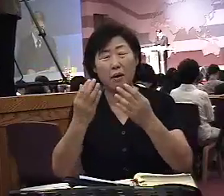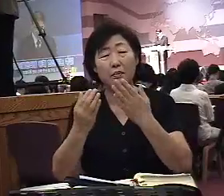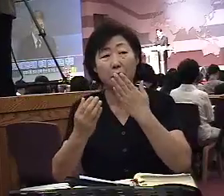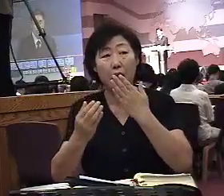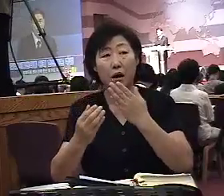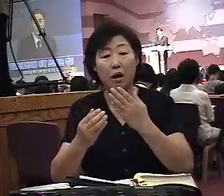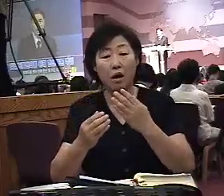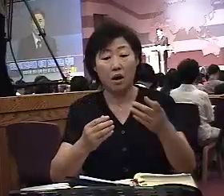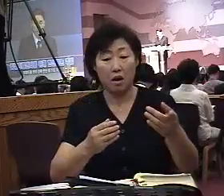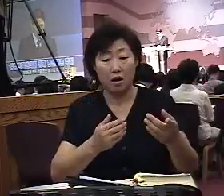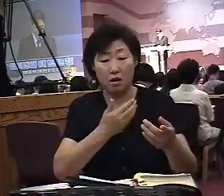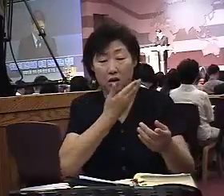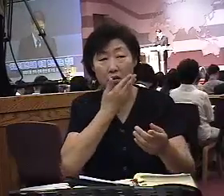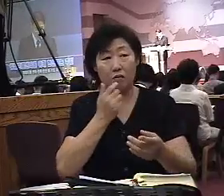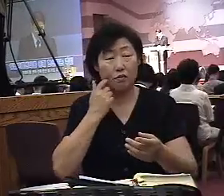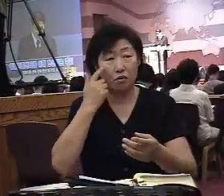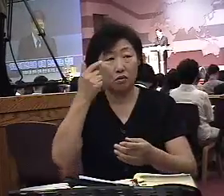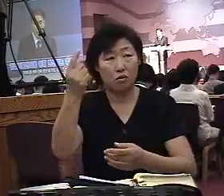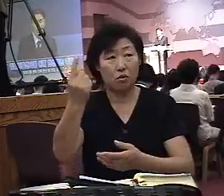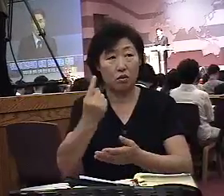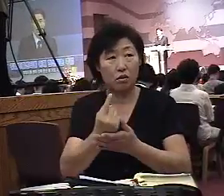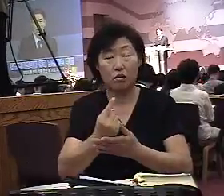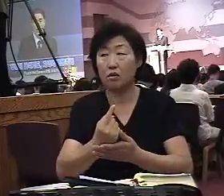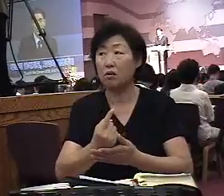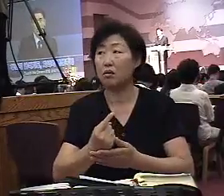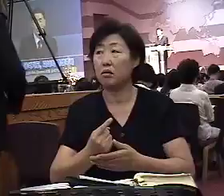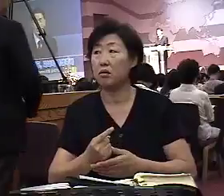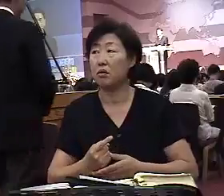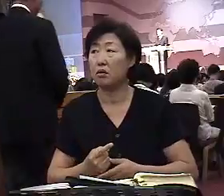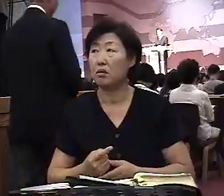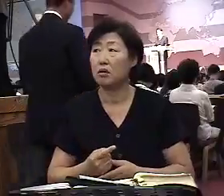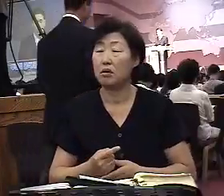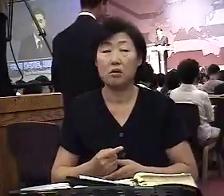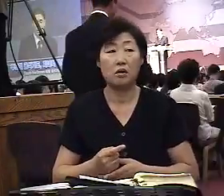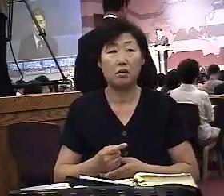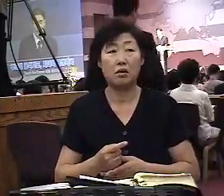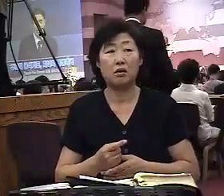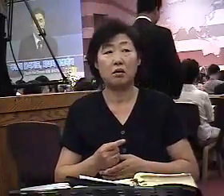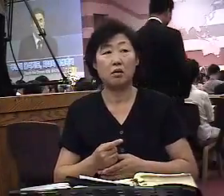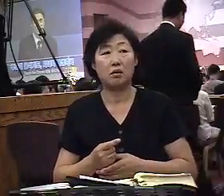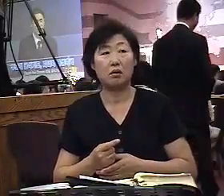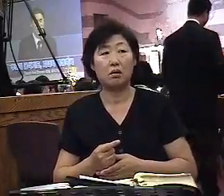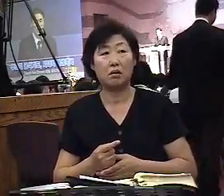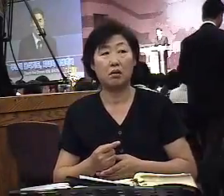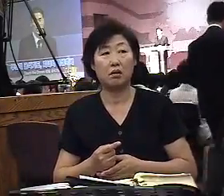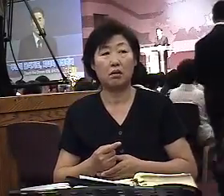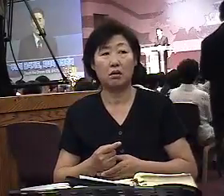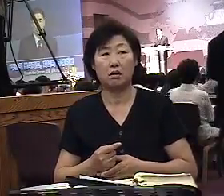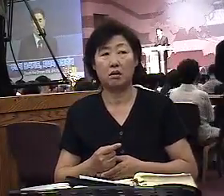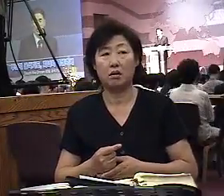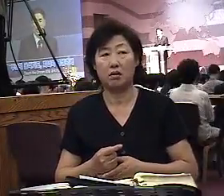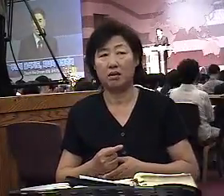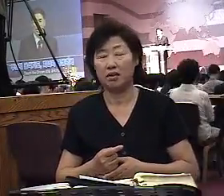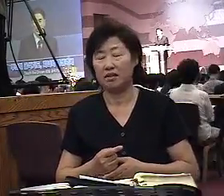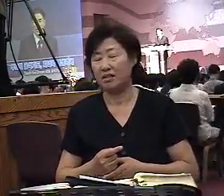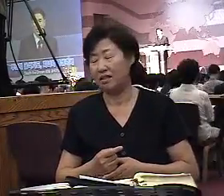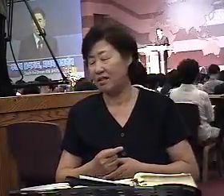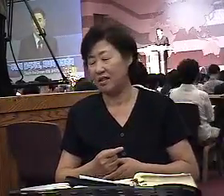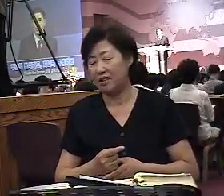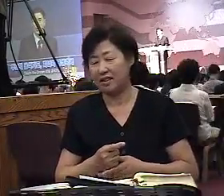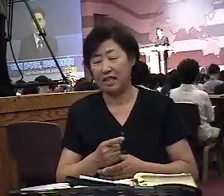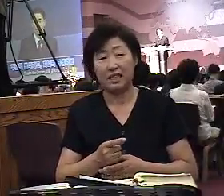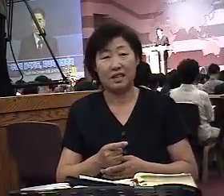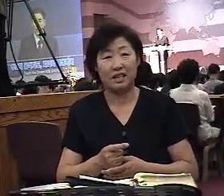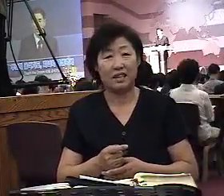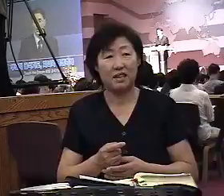위해 헌신하는 주일입니다. 부모의 금식기도 자녀의 평생 축복과 관계가 있습니다. 자녀를 위한 40일